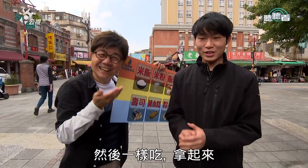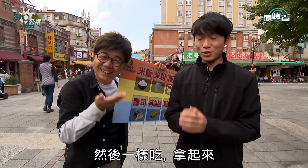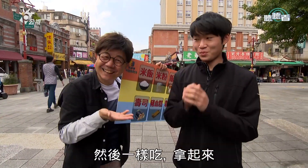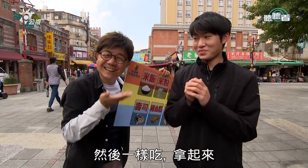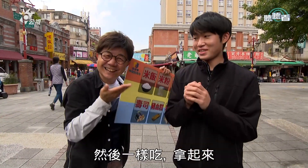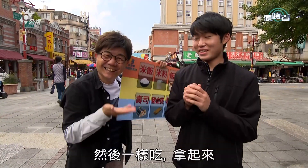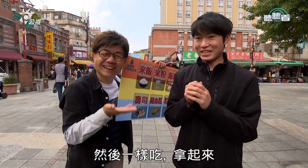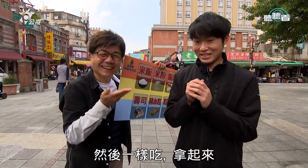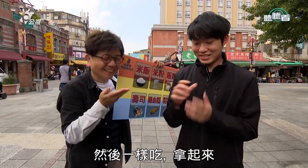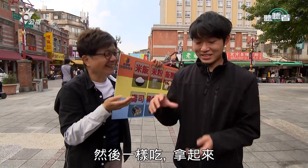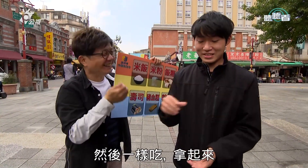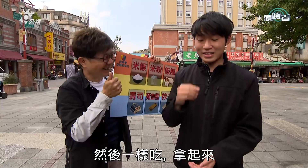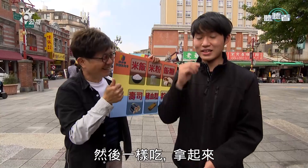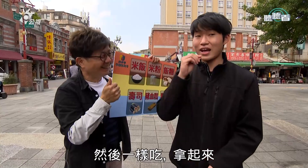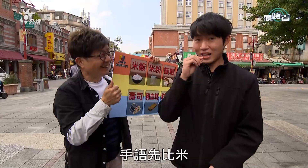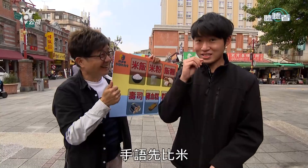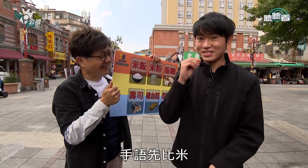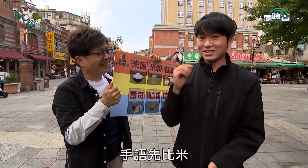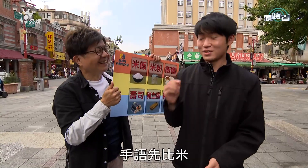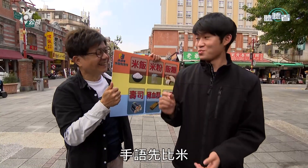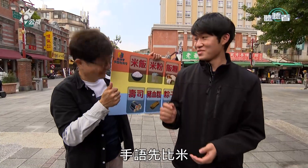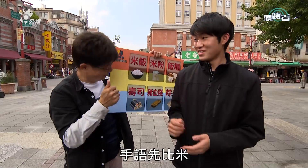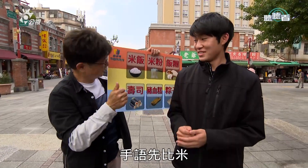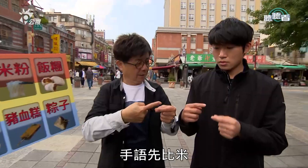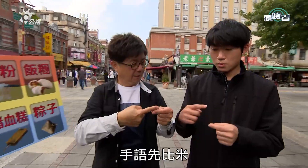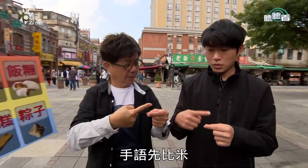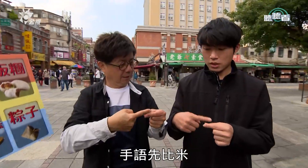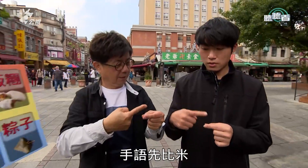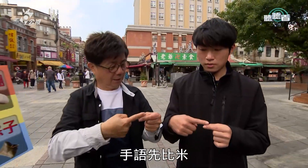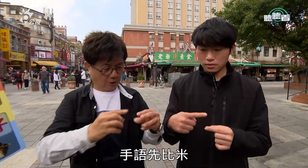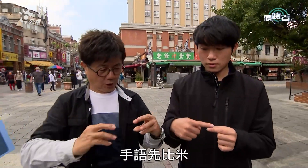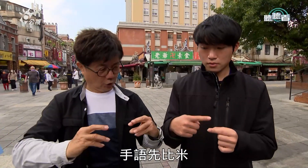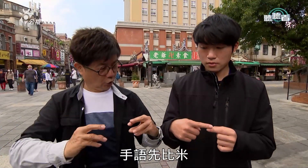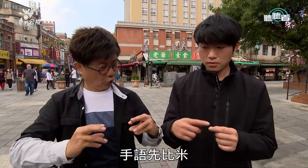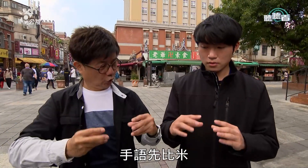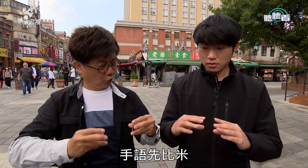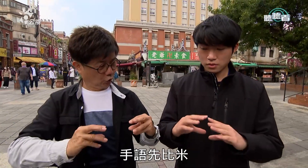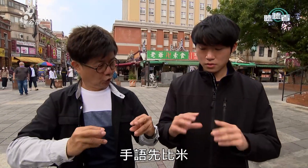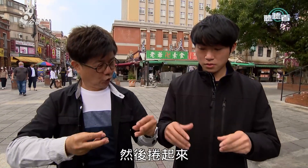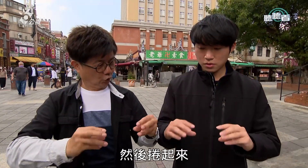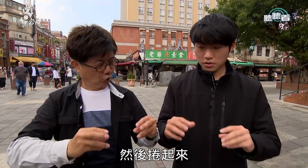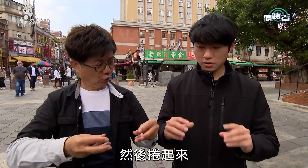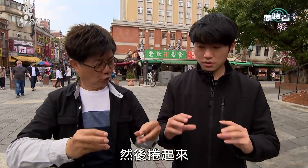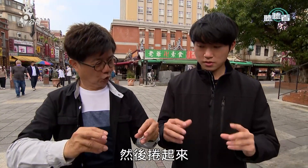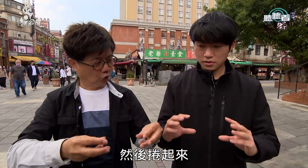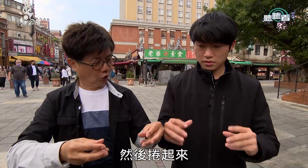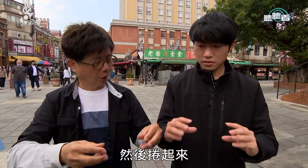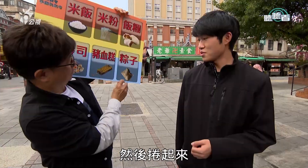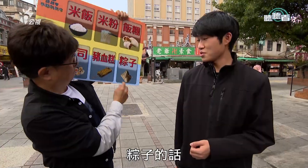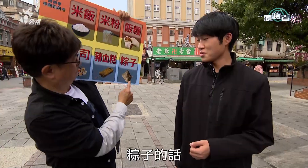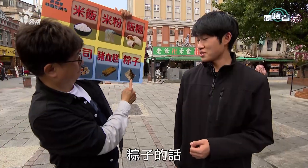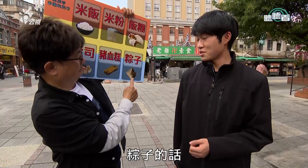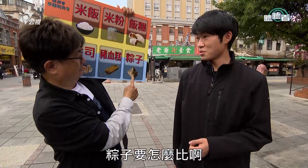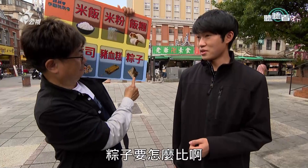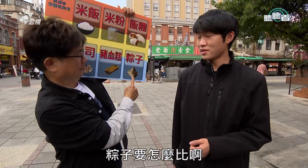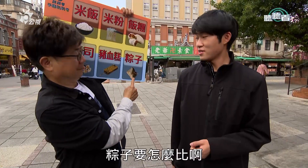哎，差不多。手语啊，先比比，然后卷起来。啊，粽子要怎么